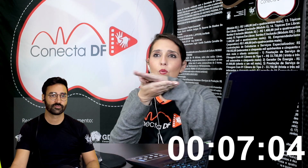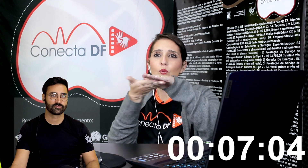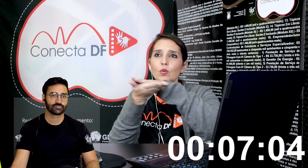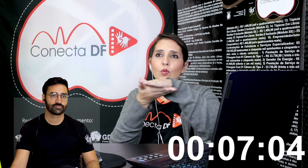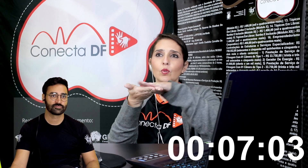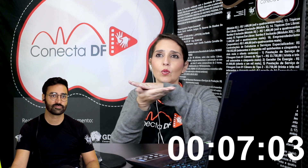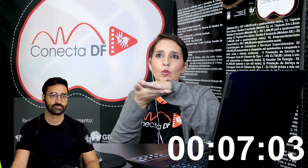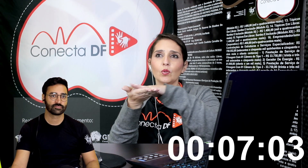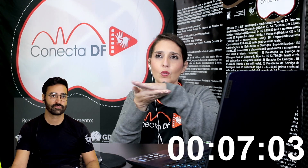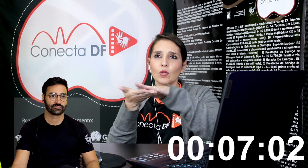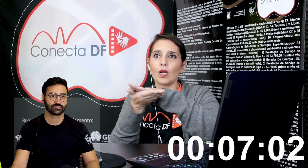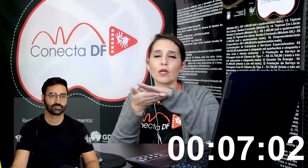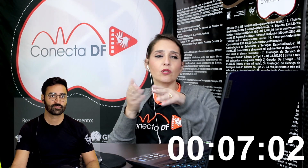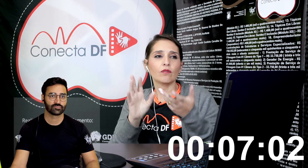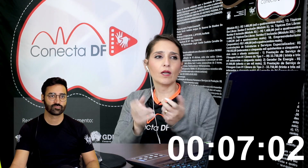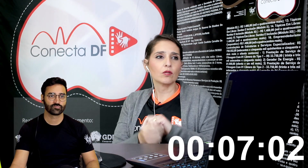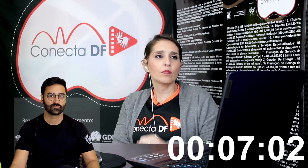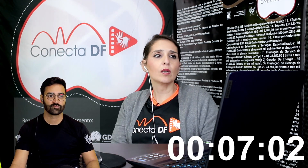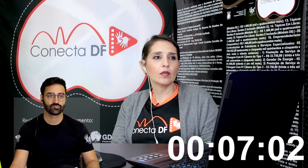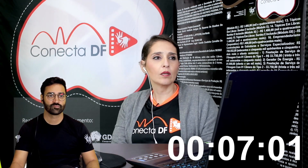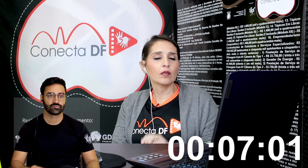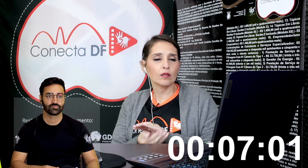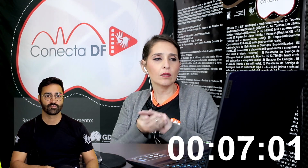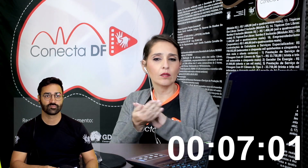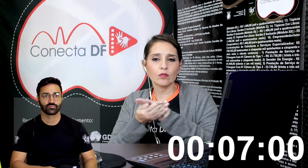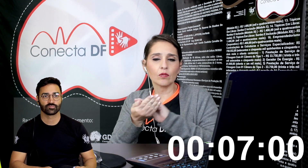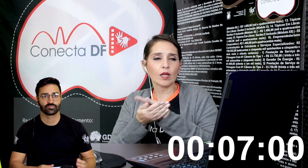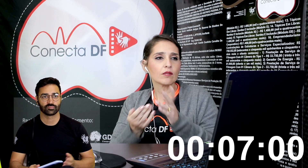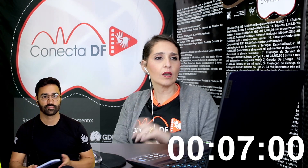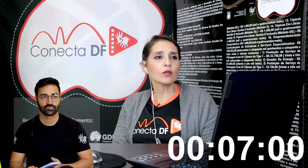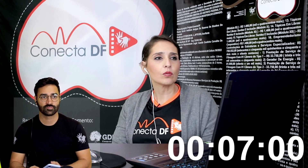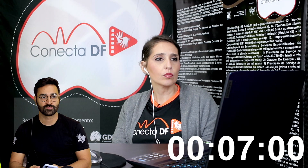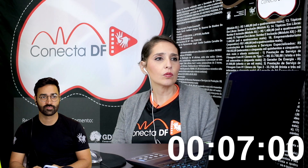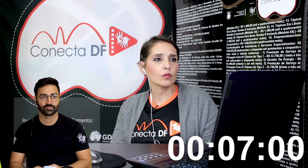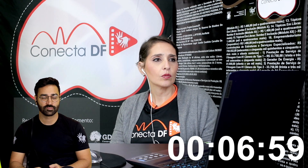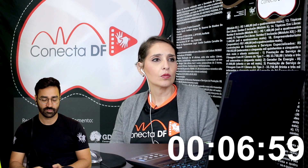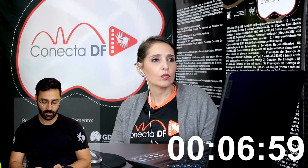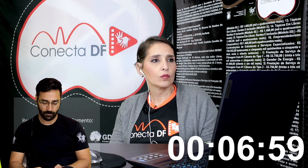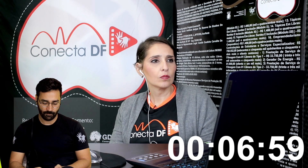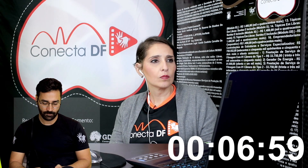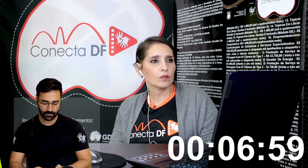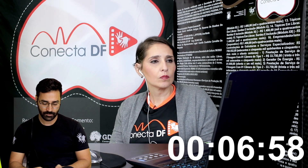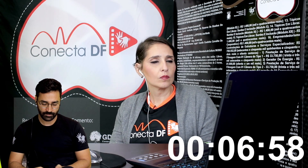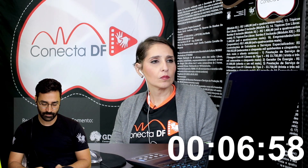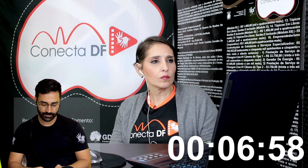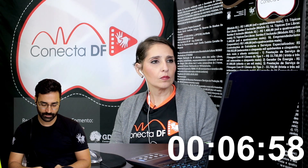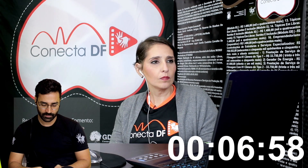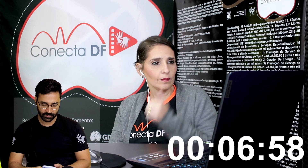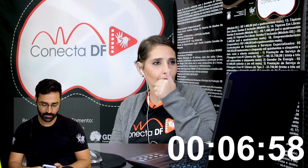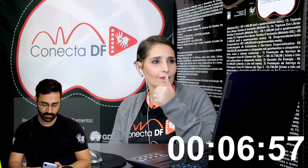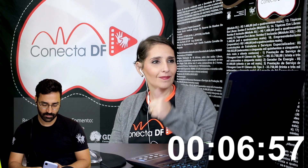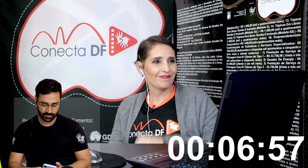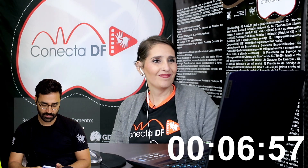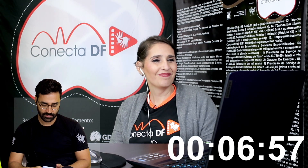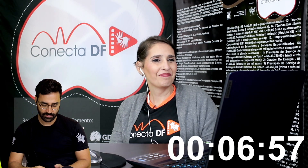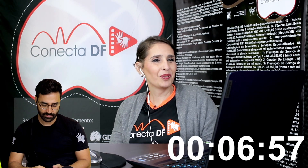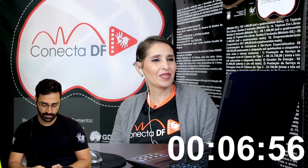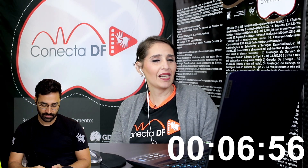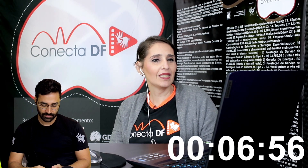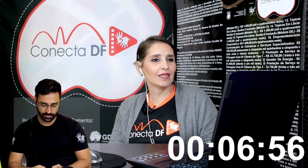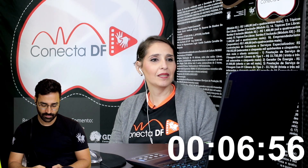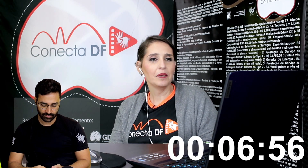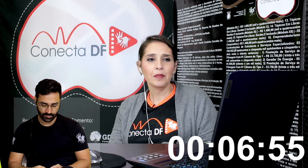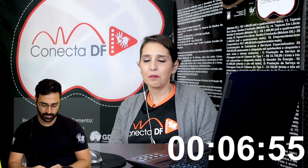brigadeiro. A gente faz Tá bom. um classificador. Tá bom, obrigada.